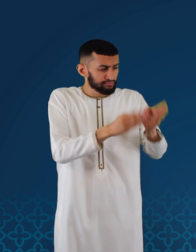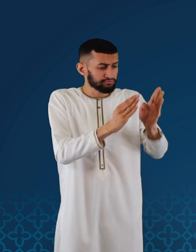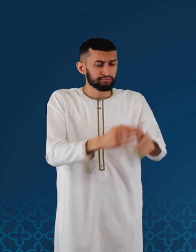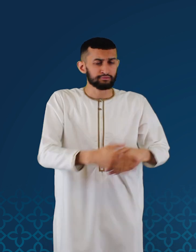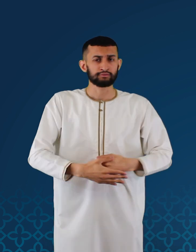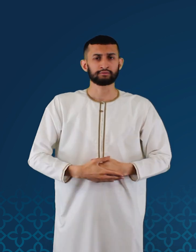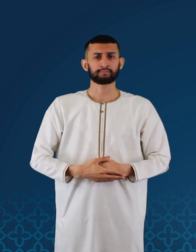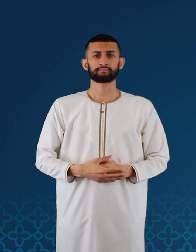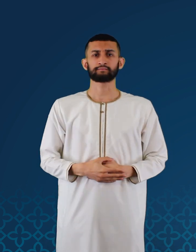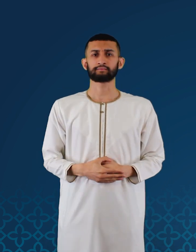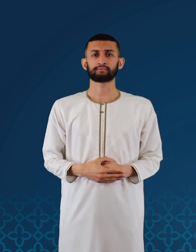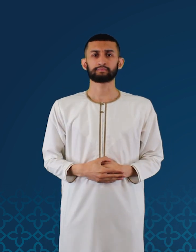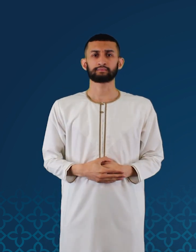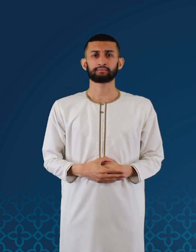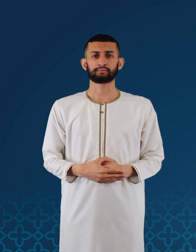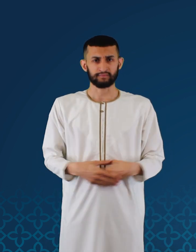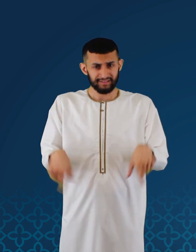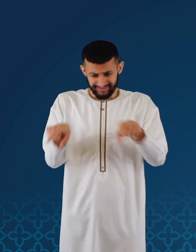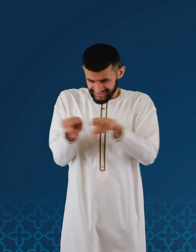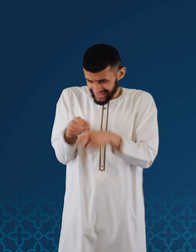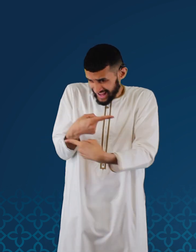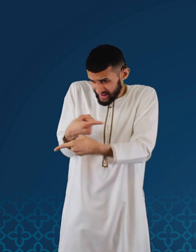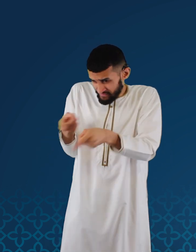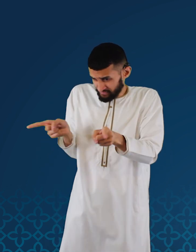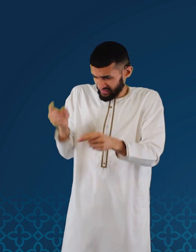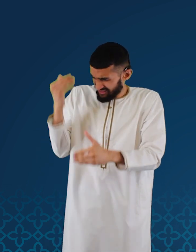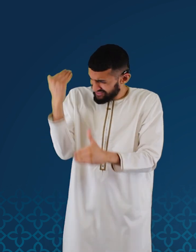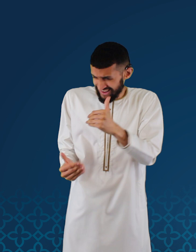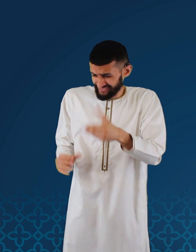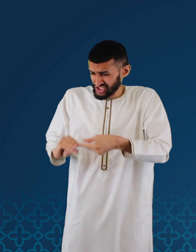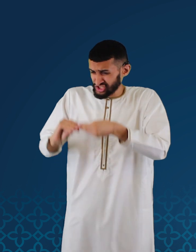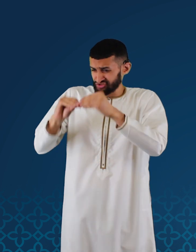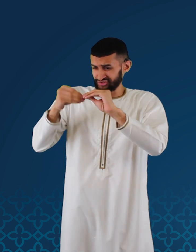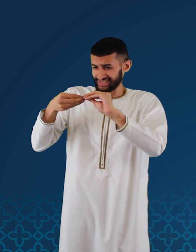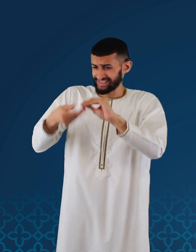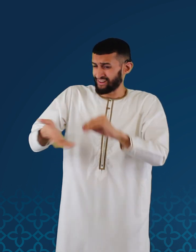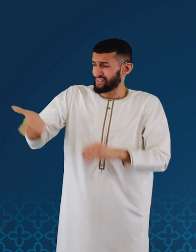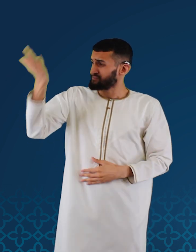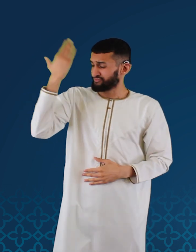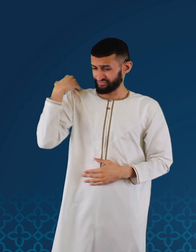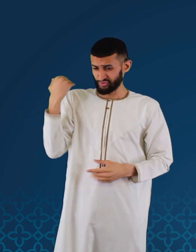العماد التي لم يخلق مثلها في